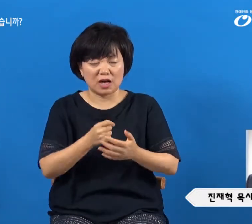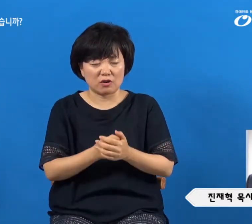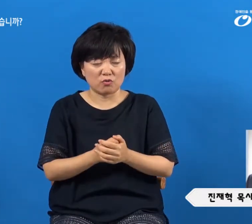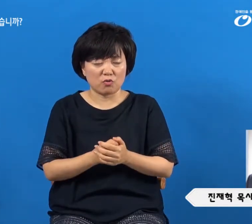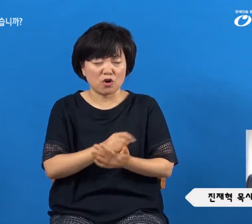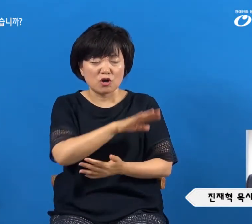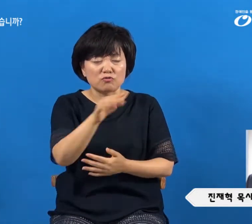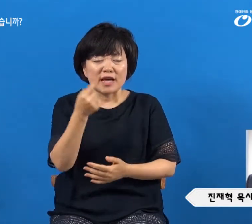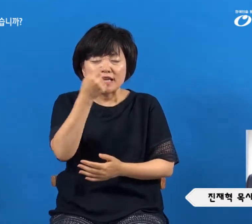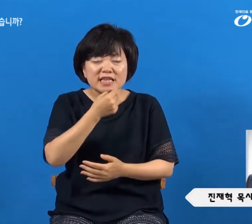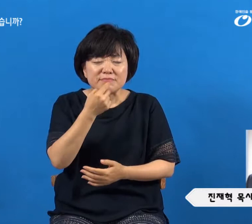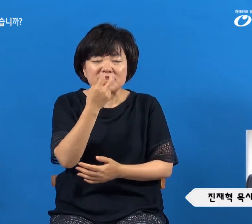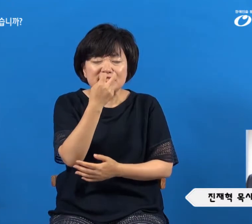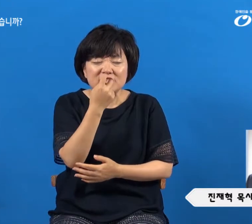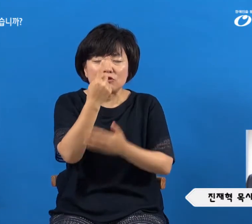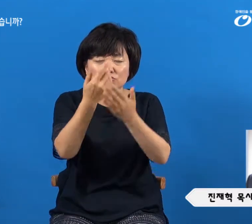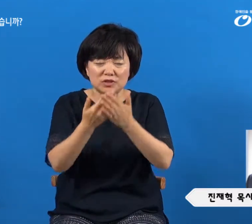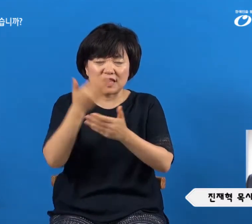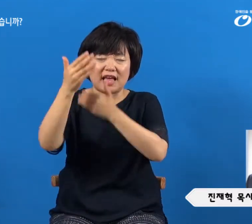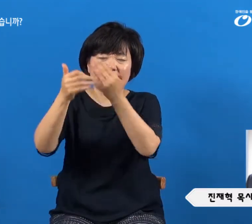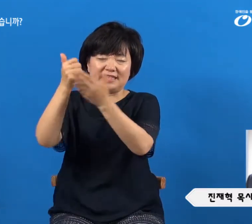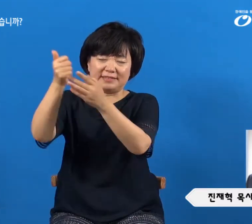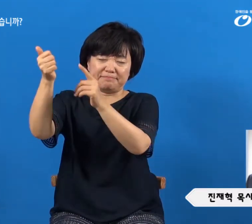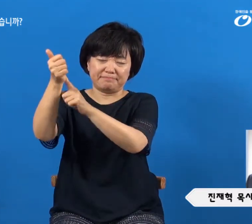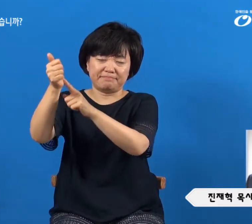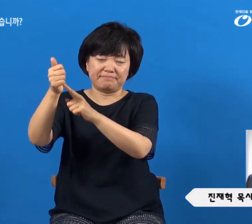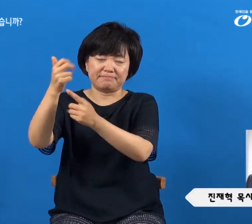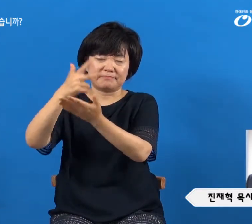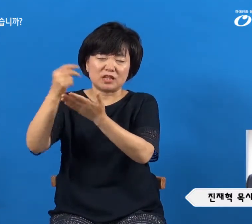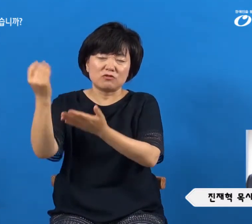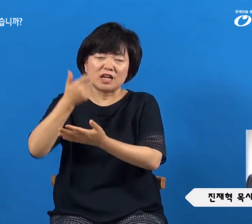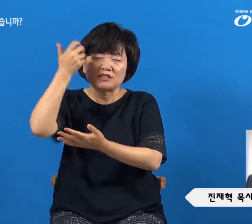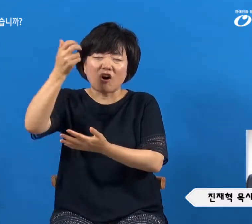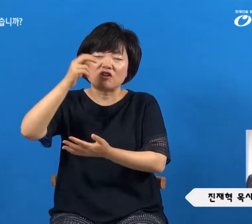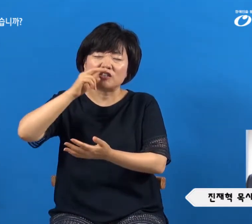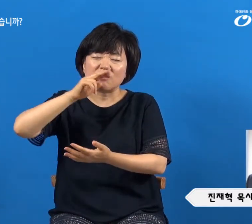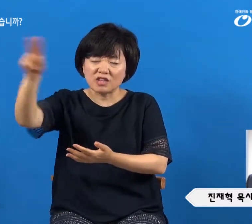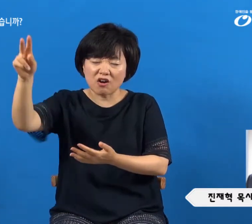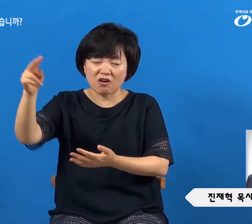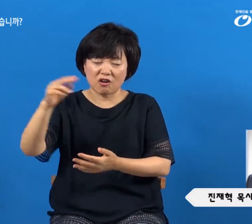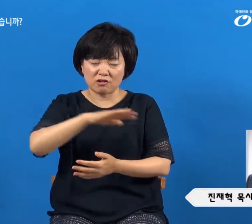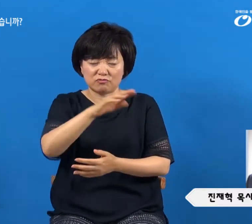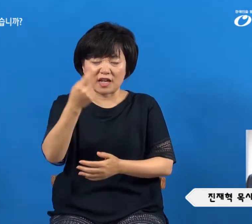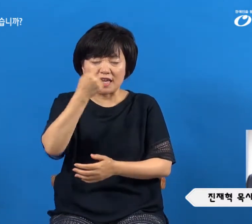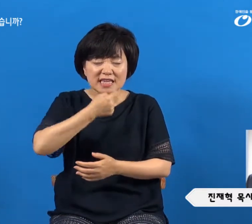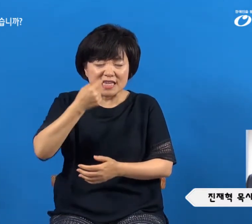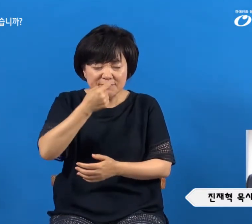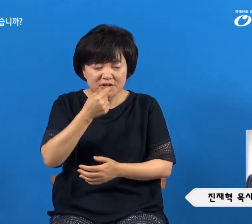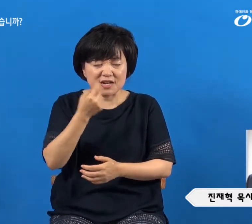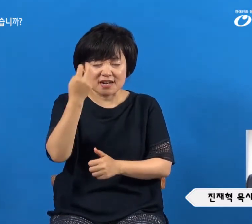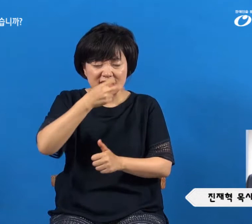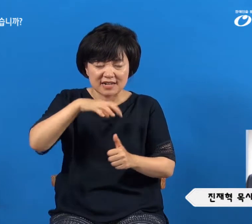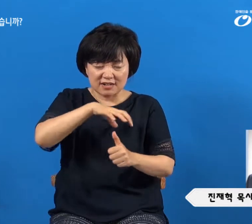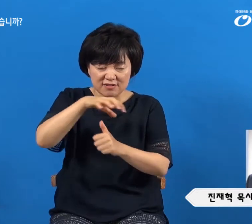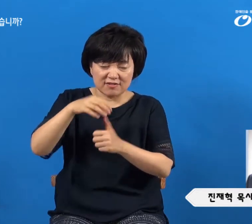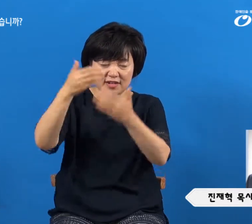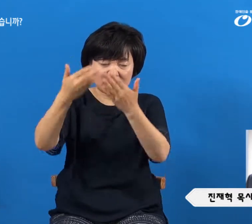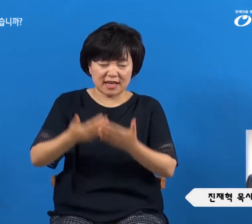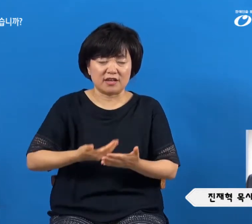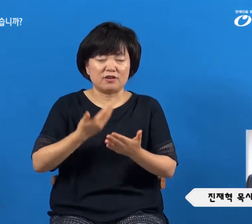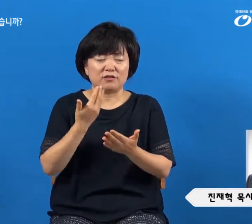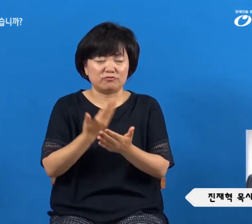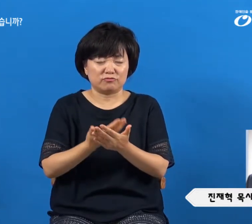입을 지키시는 하나님, 주님의 성령으로 컨트롤 받는 우리의 언어 생활이 되도록